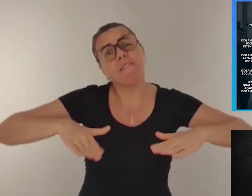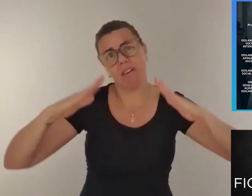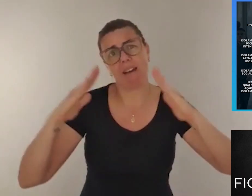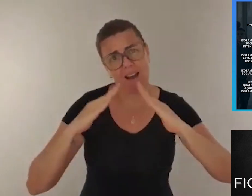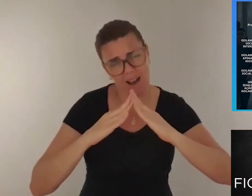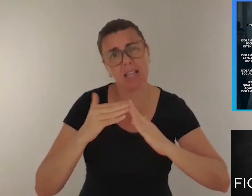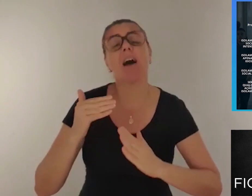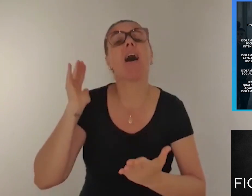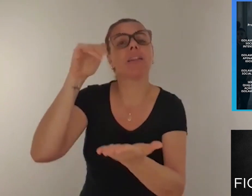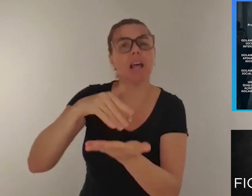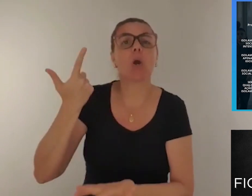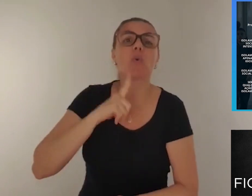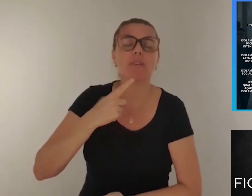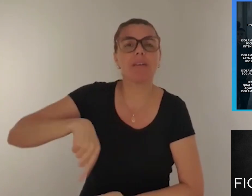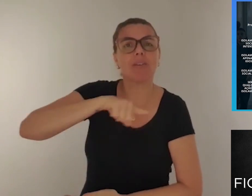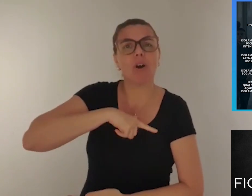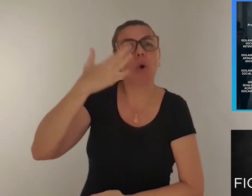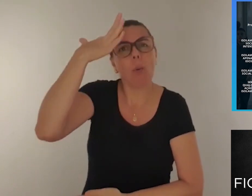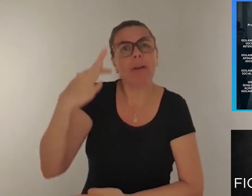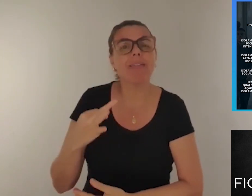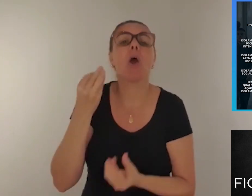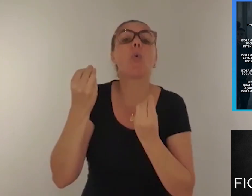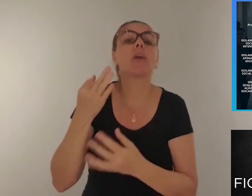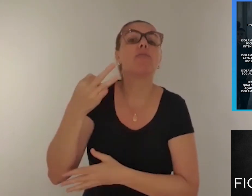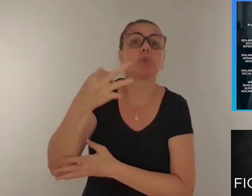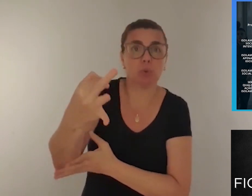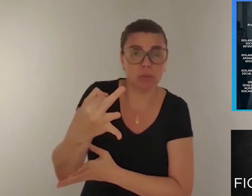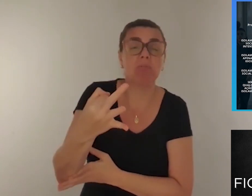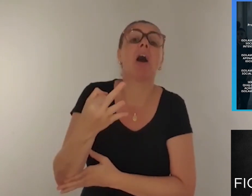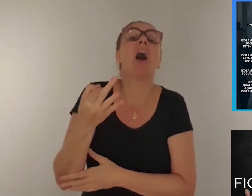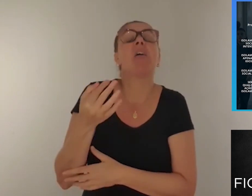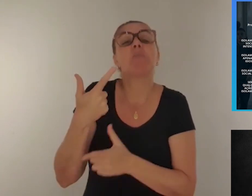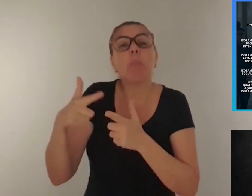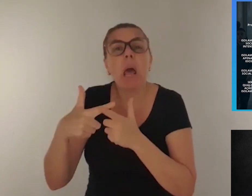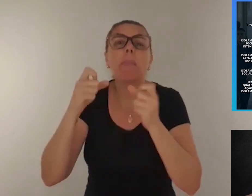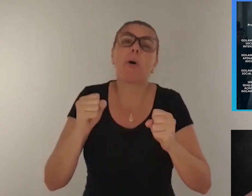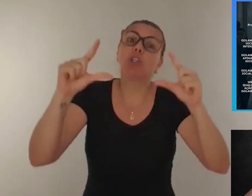peço, fiquem em casa o quanto puderem até a gente poder entender melhor esse cenário. Os números podem ser